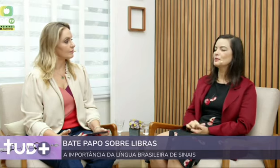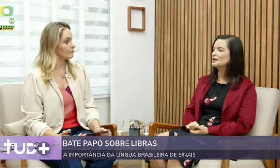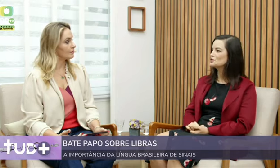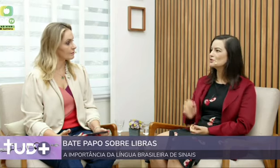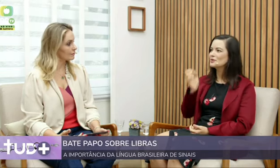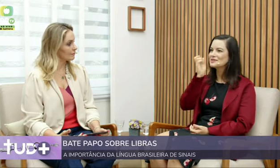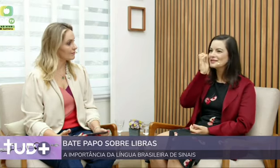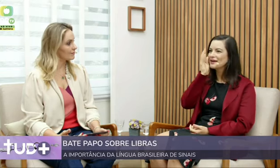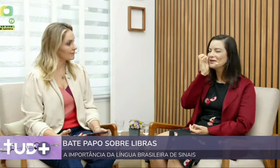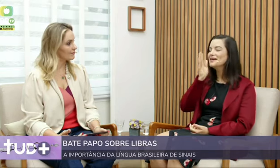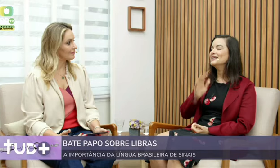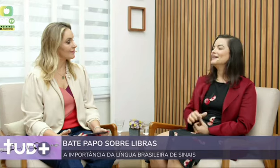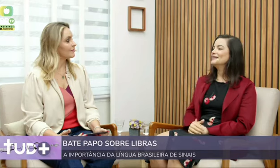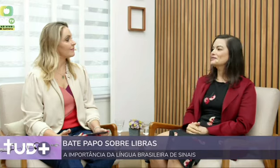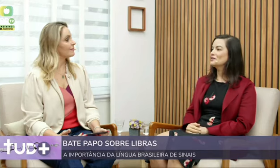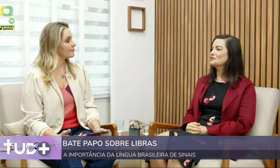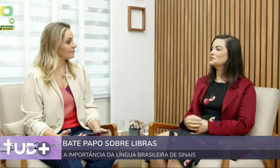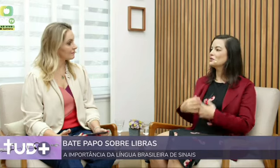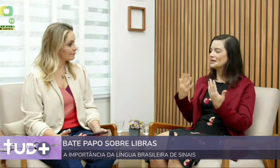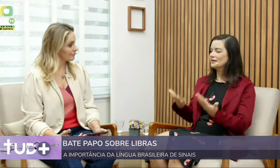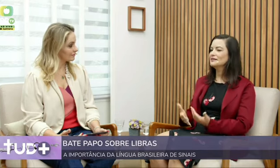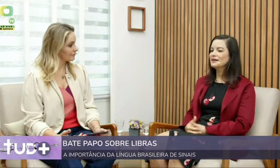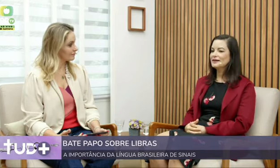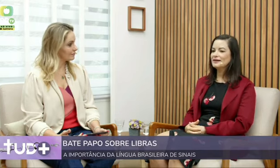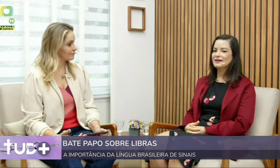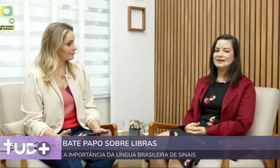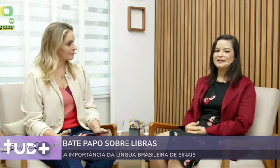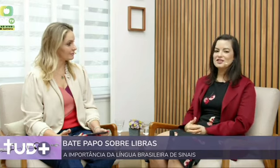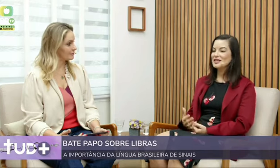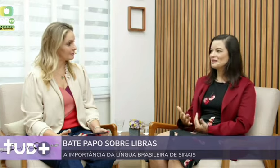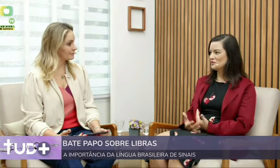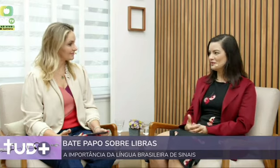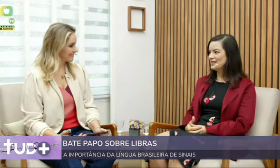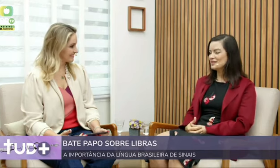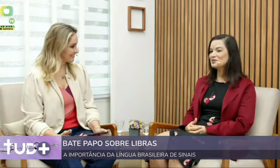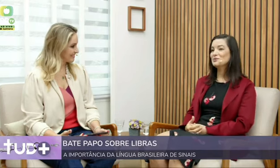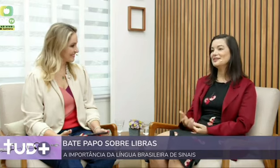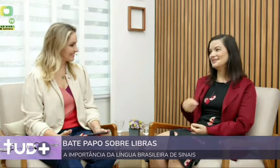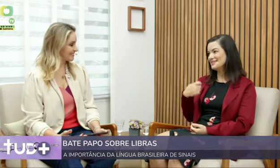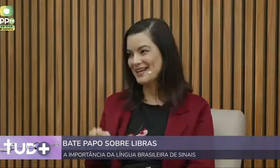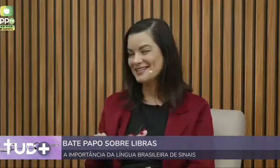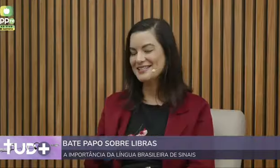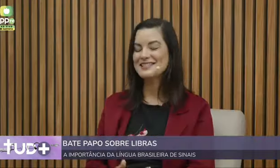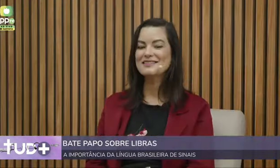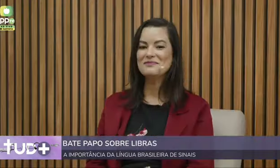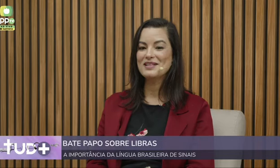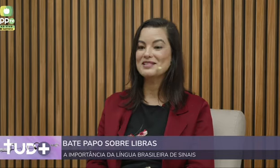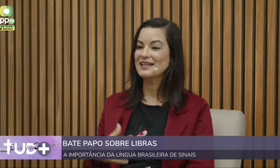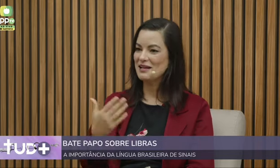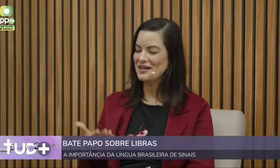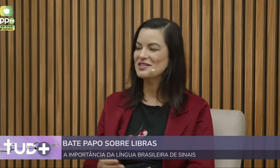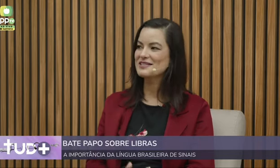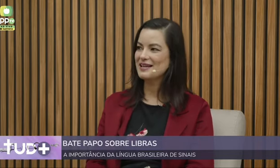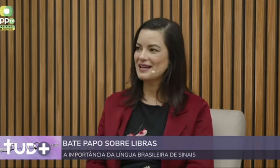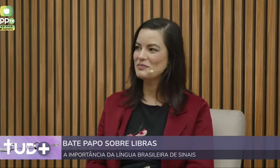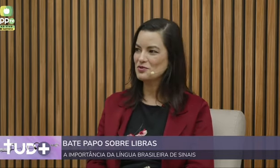me batizou com esse sinal. E toda vez que alguém chega na comunidade surda, a gente batiza. Quem batiza é a